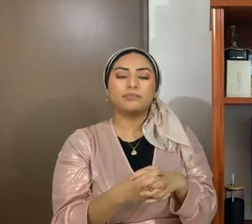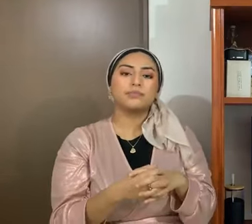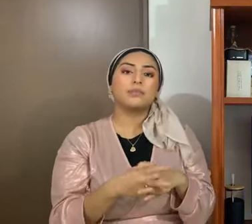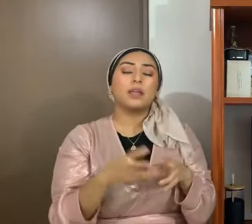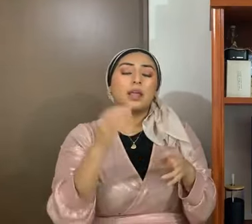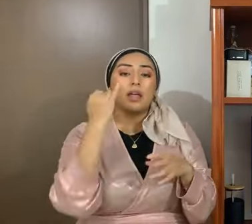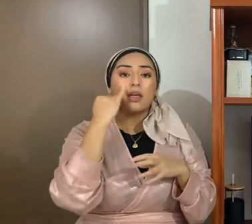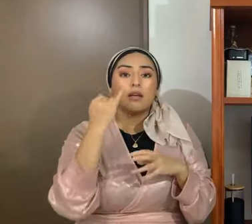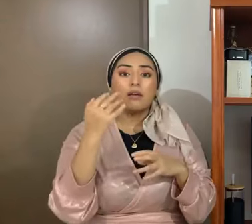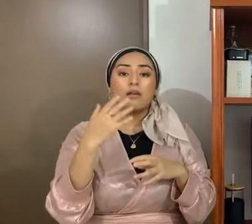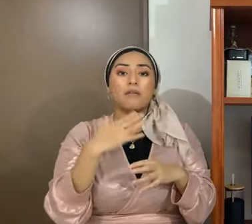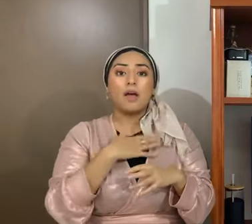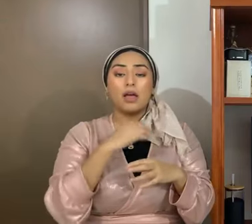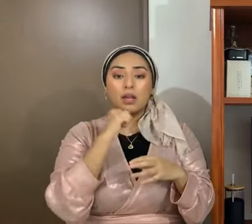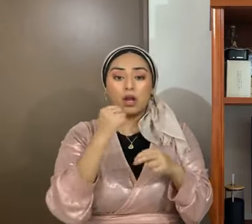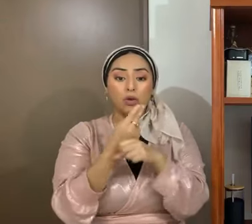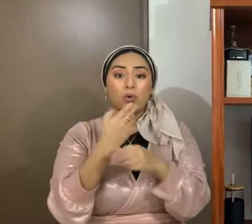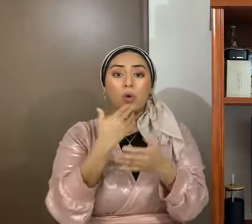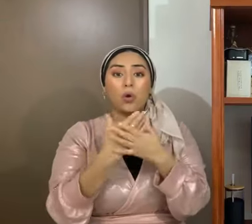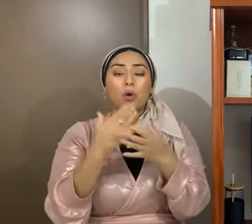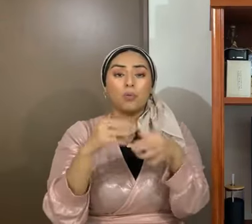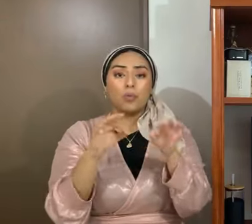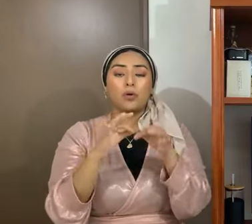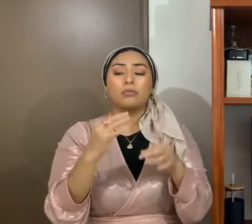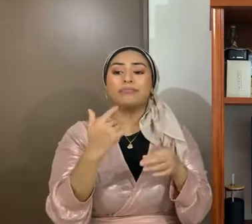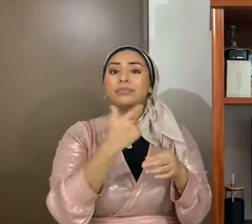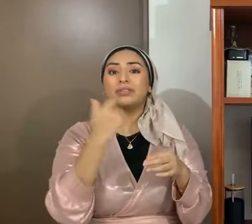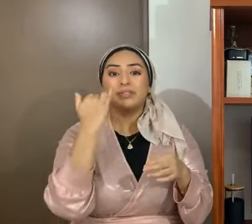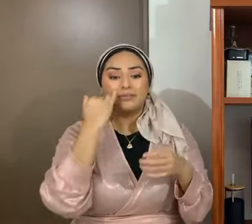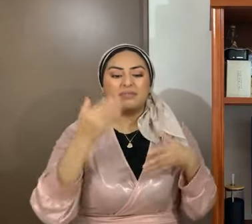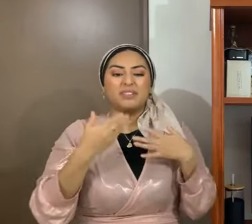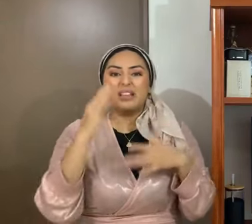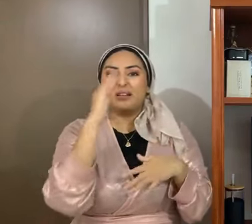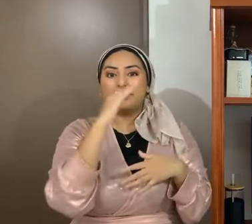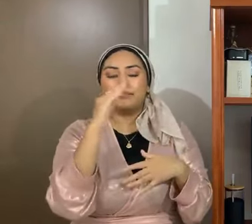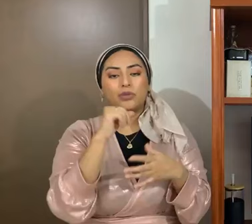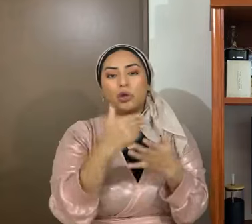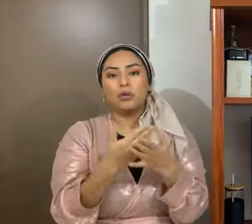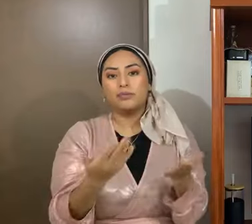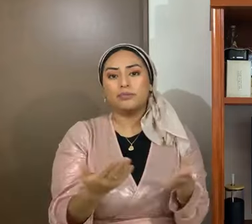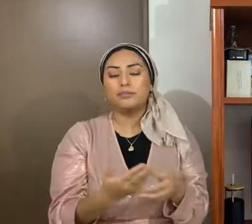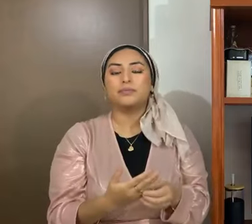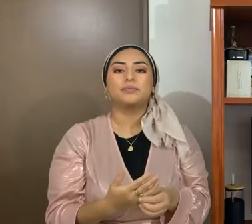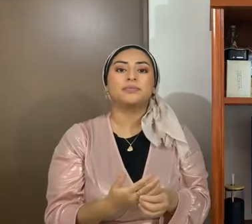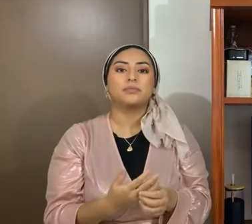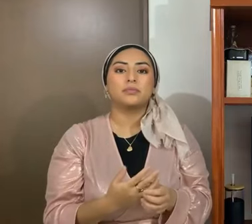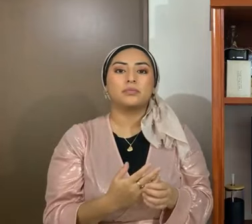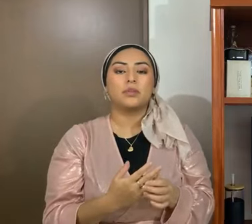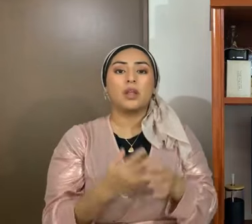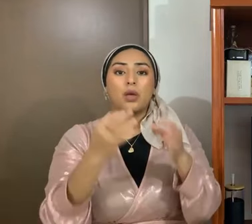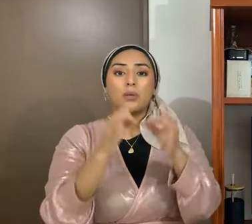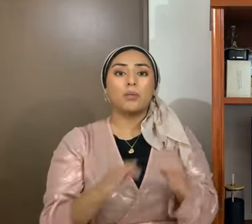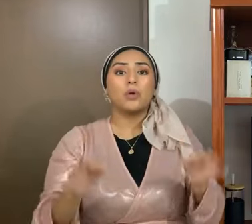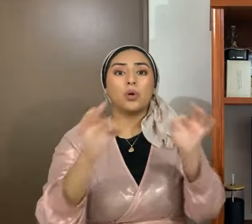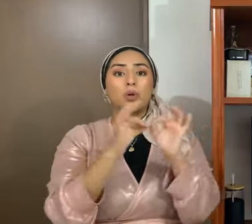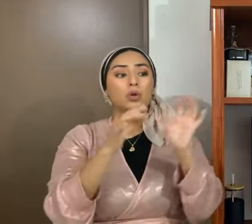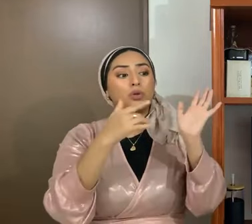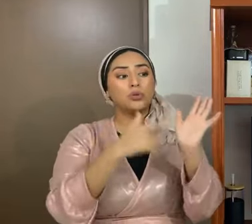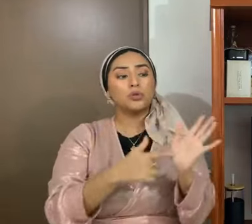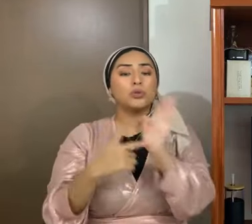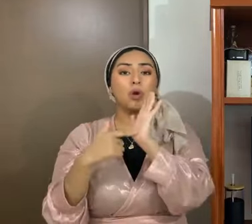también, si no me pusiera, por ejemplo, una buena loción, oliendo mal, no, eso no es correcto. hay que demostrar